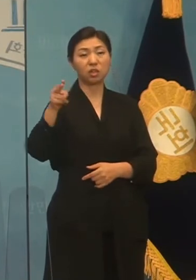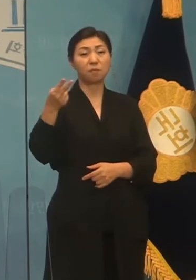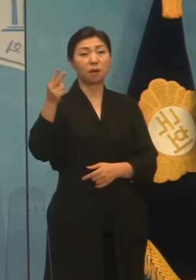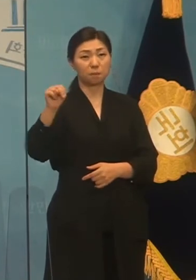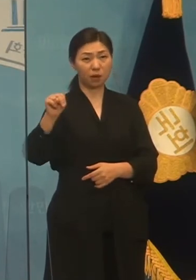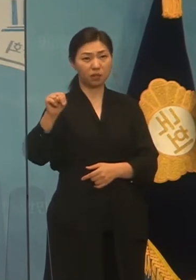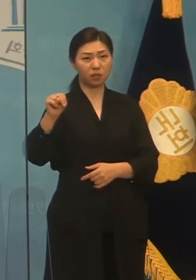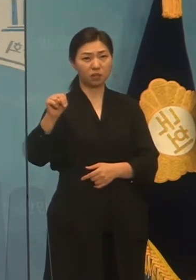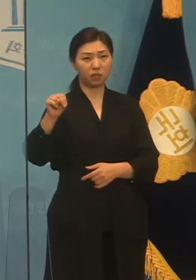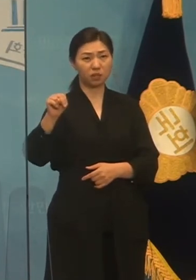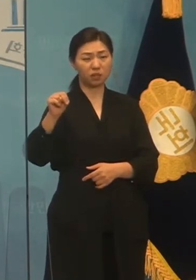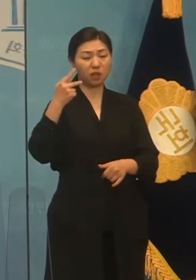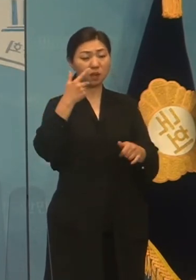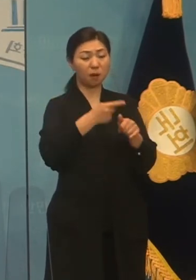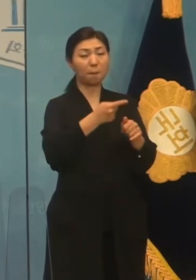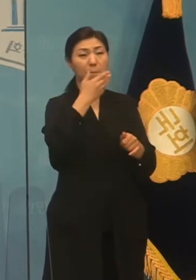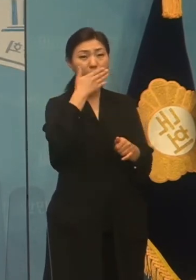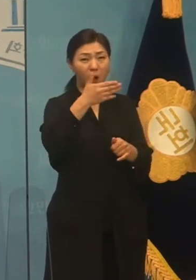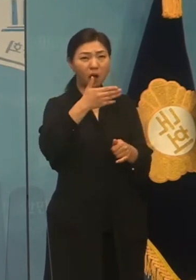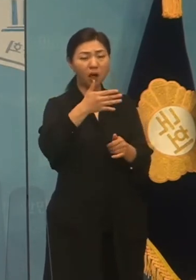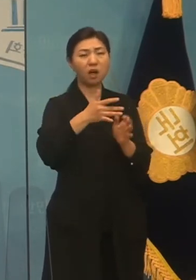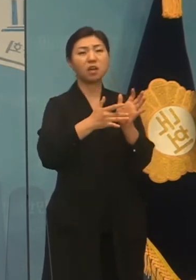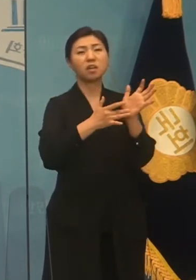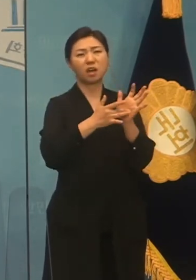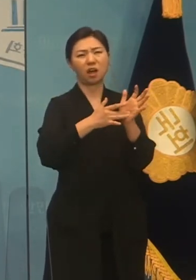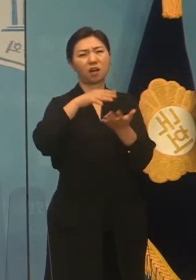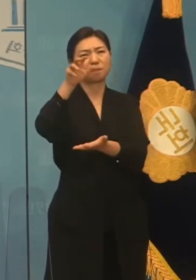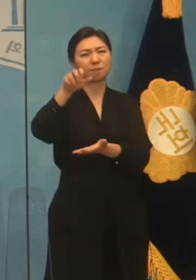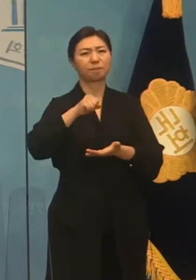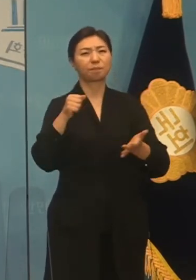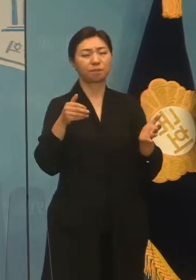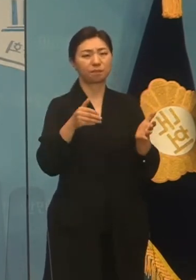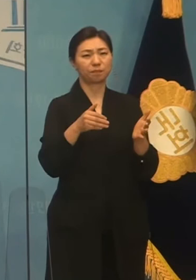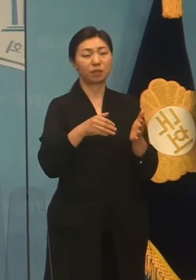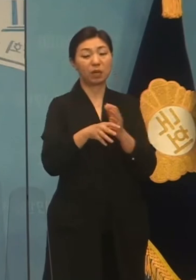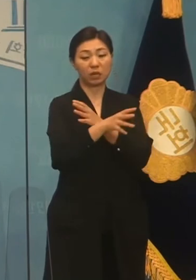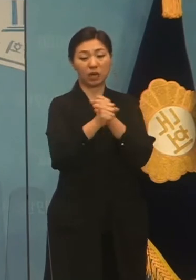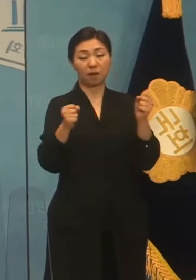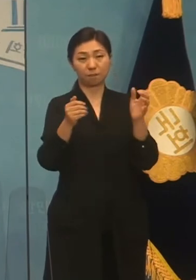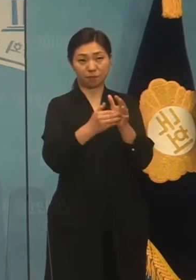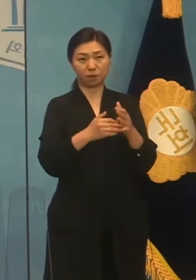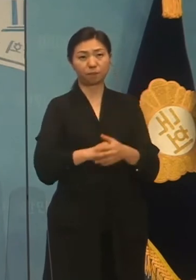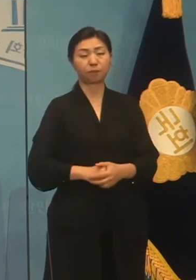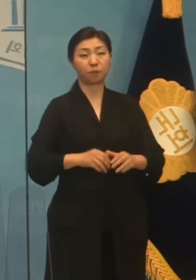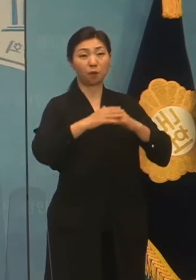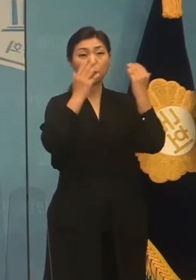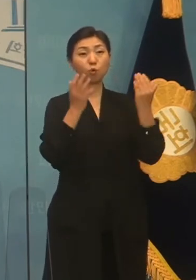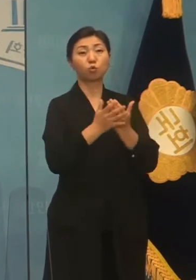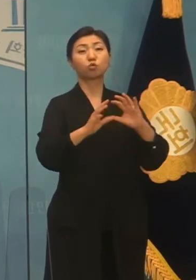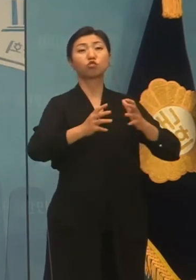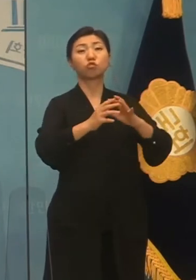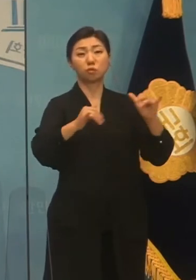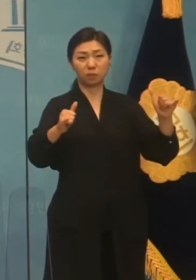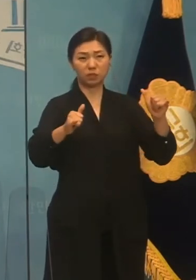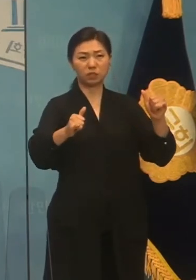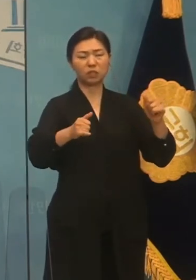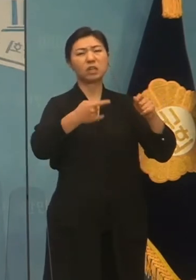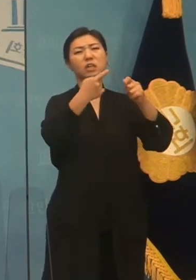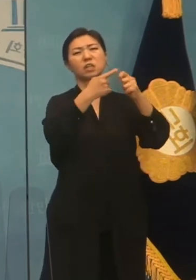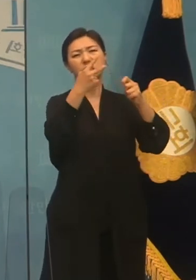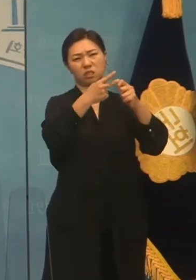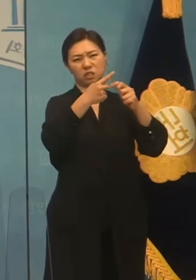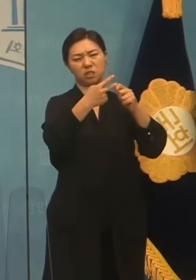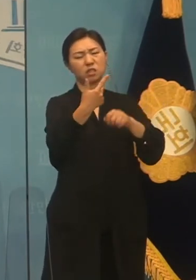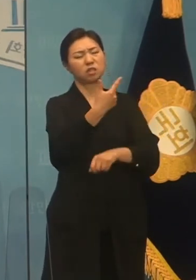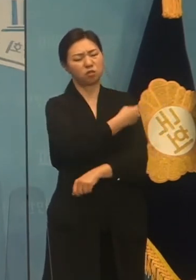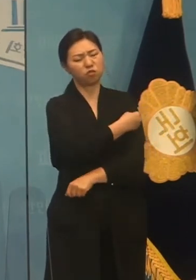9,200만 회분의 백신을 확보했습니다. 전 국민이 두 번씩 접종할 수 있을 정도로